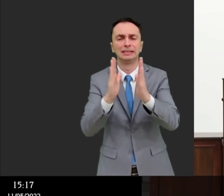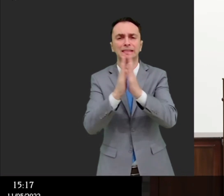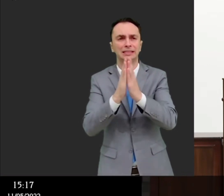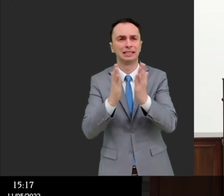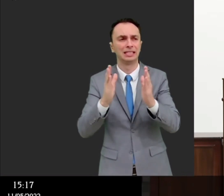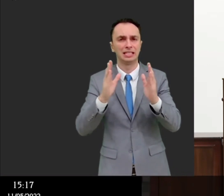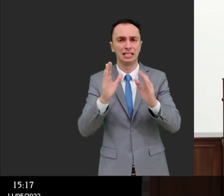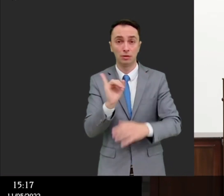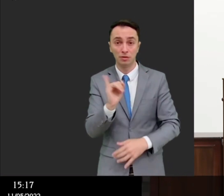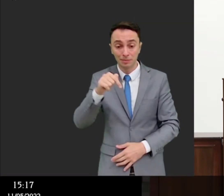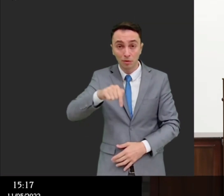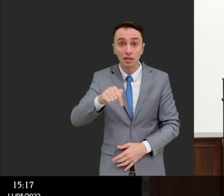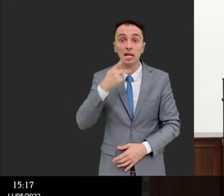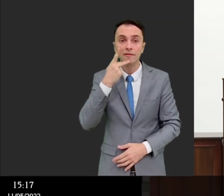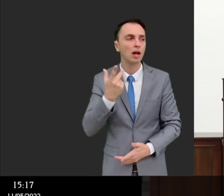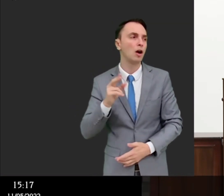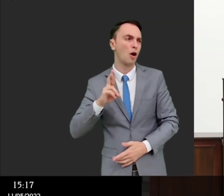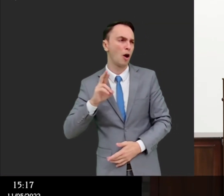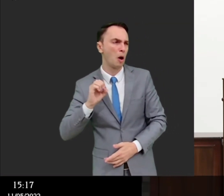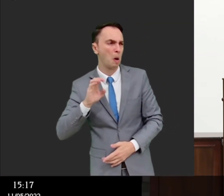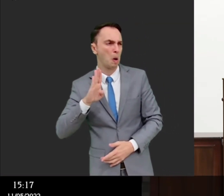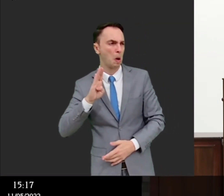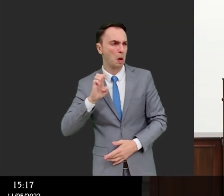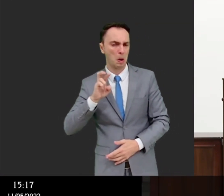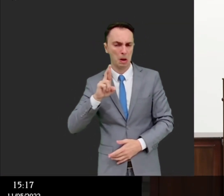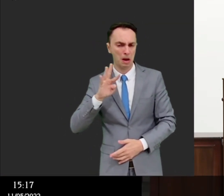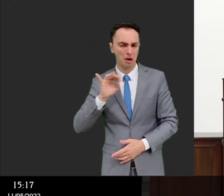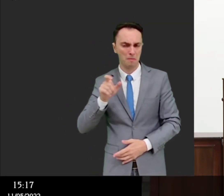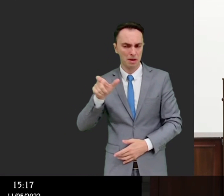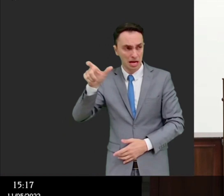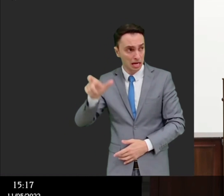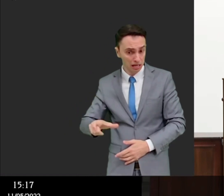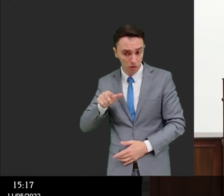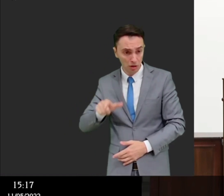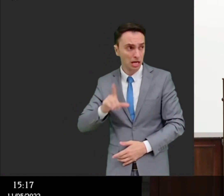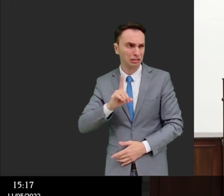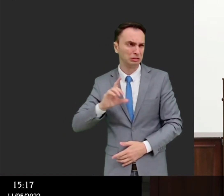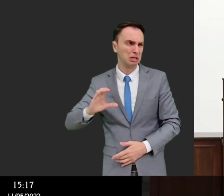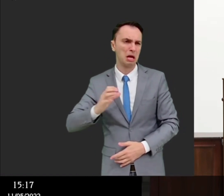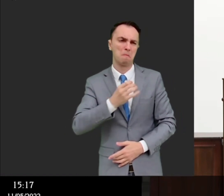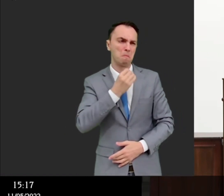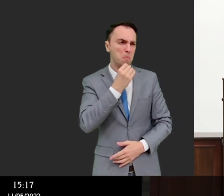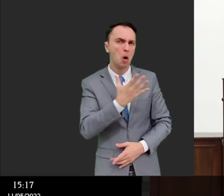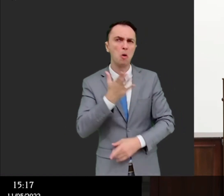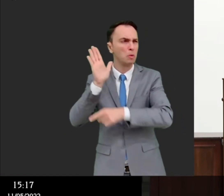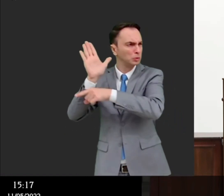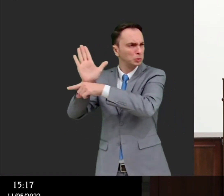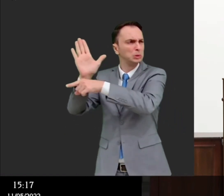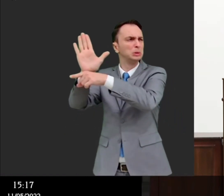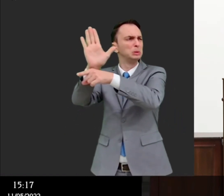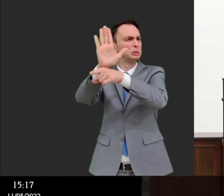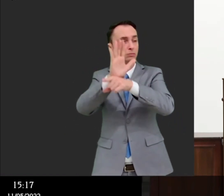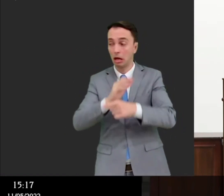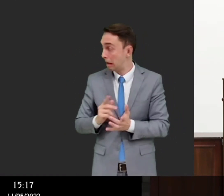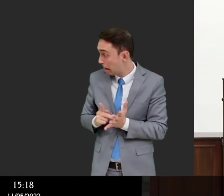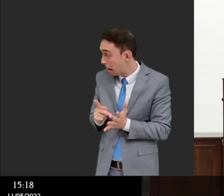sempre falar, esse irmão Roberto é um diácono muito bom, que trabalha bem na obra, é tão amável